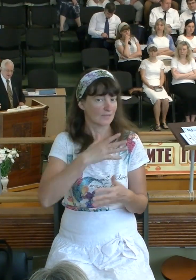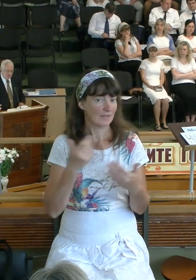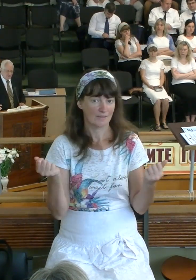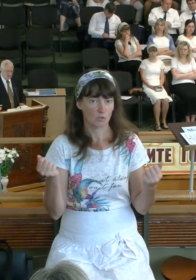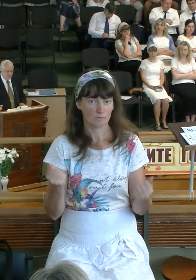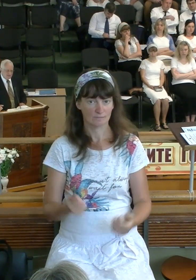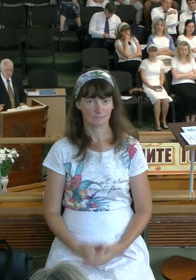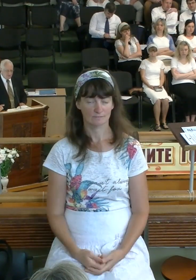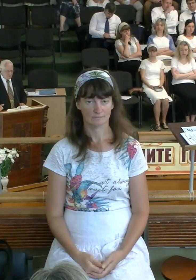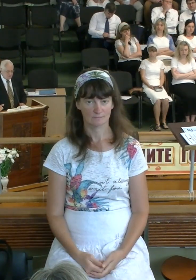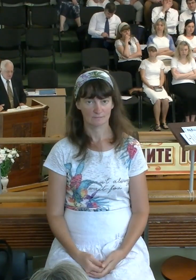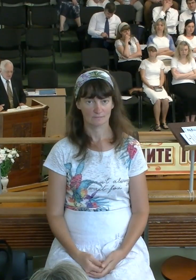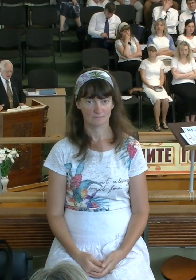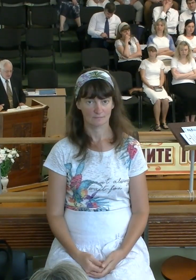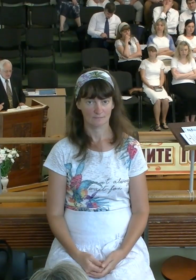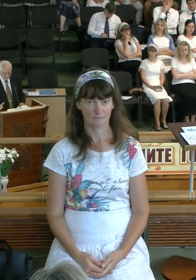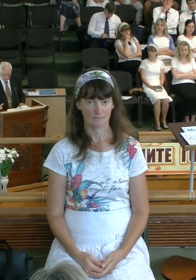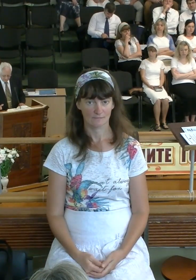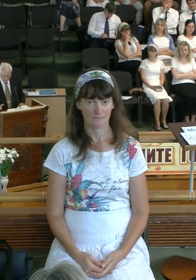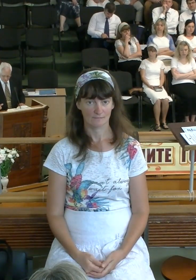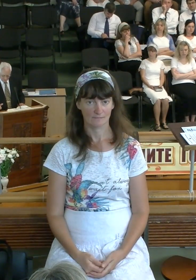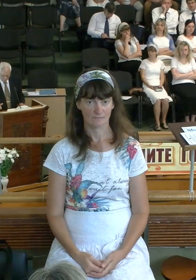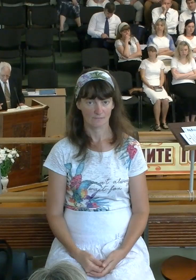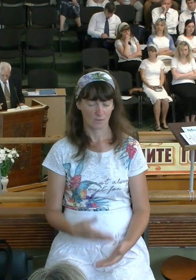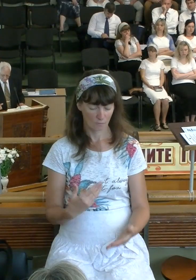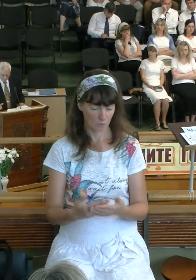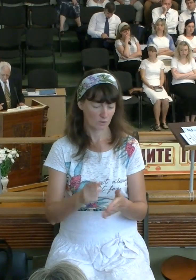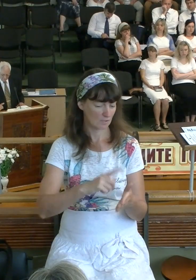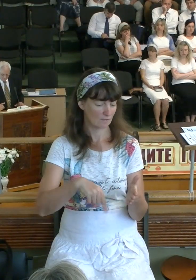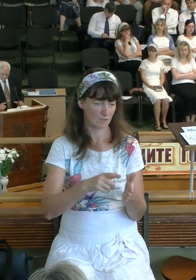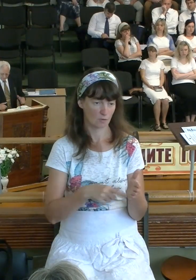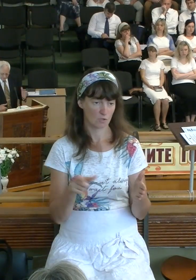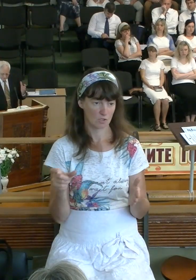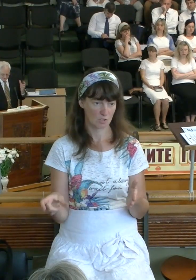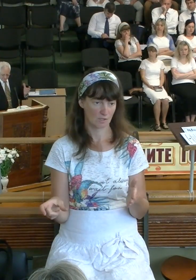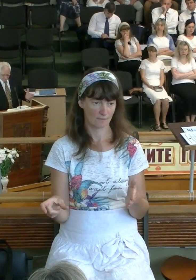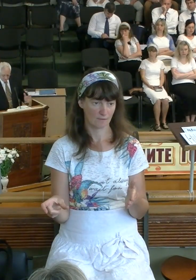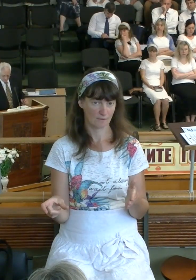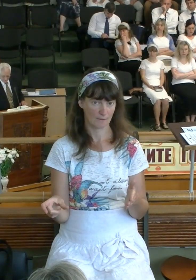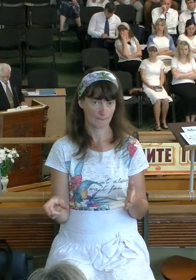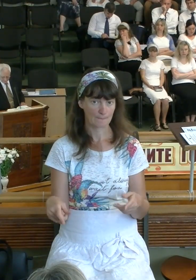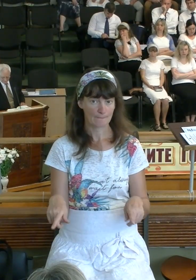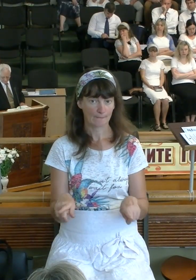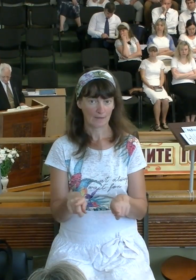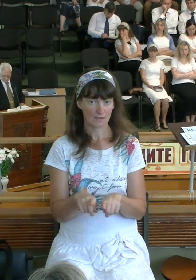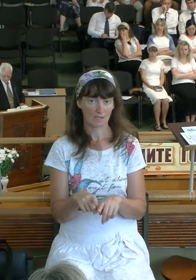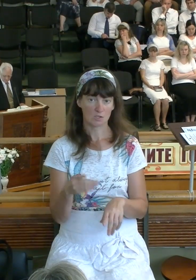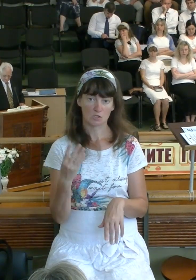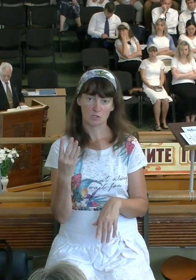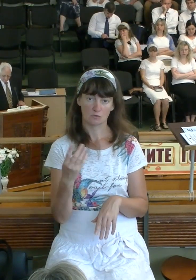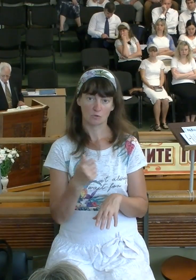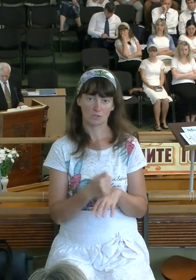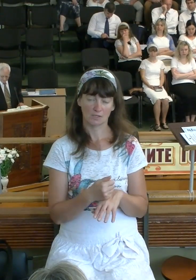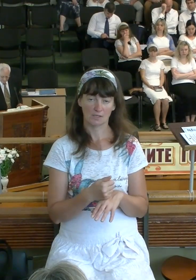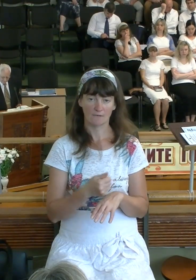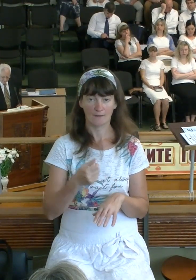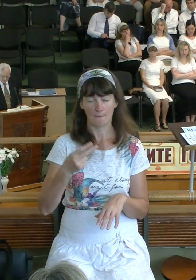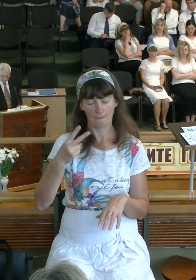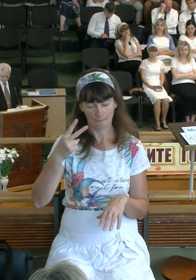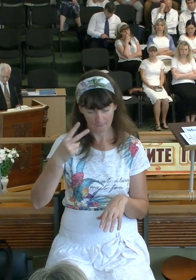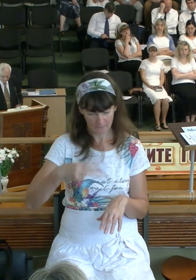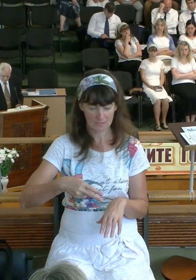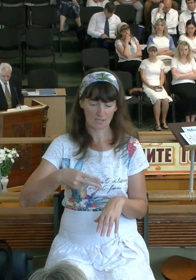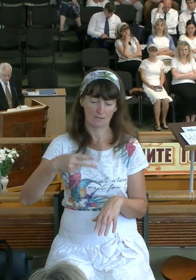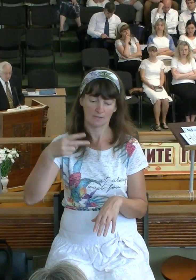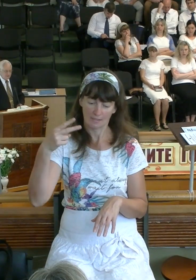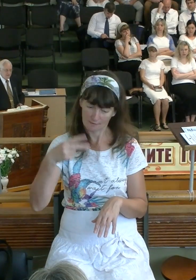характеристика человека неверующего, человека грешного. Также 4 глава 20,